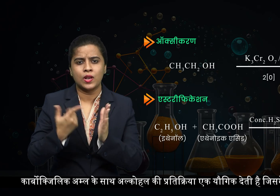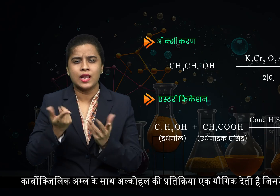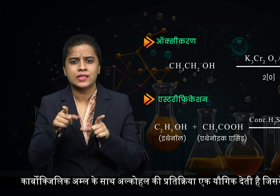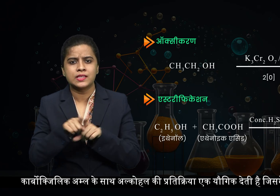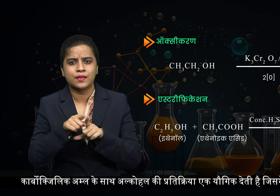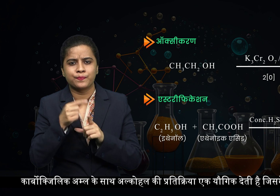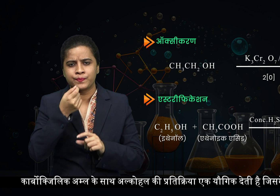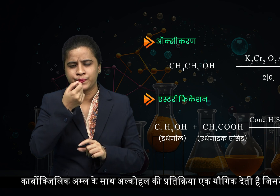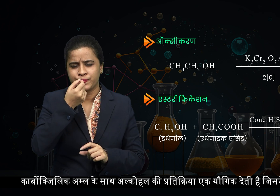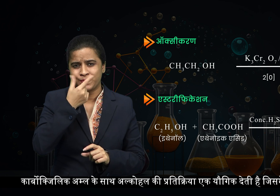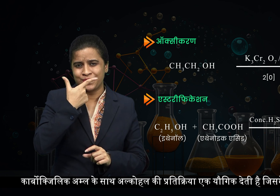है।